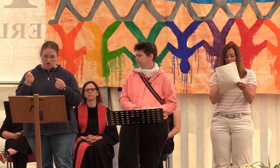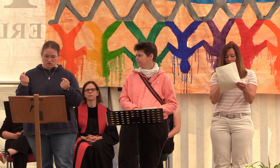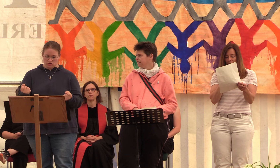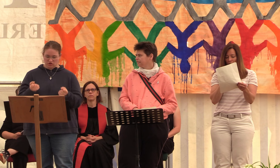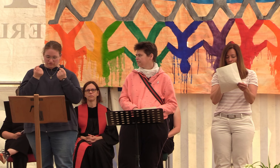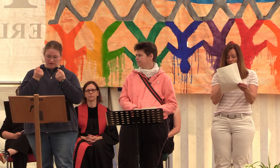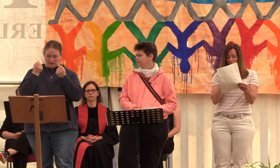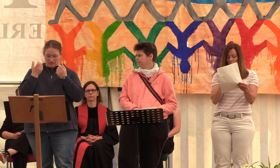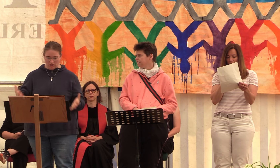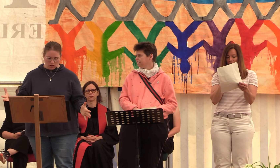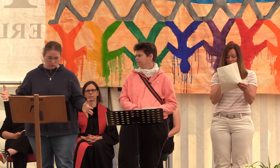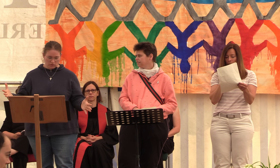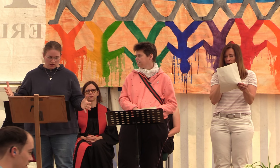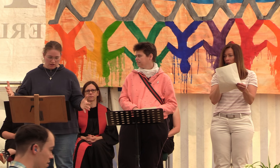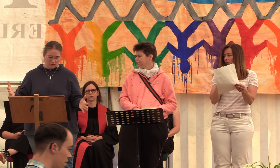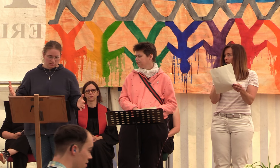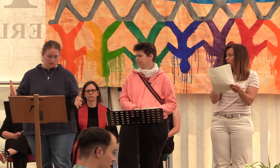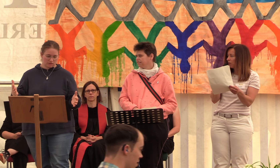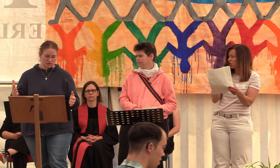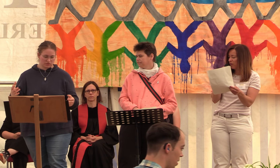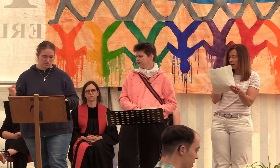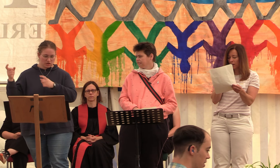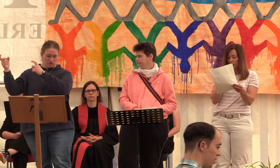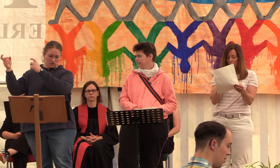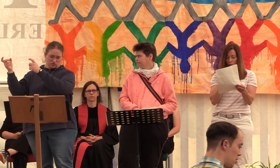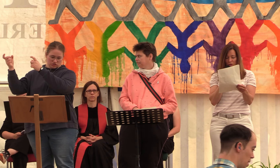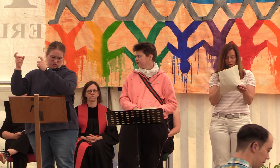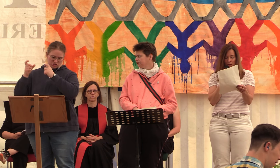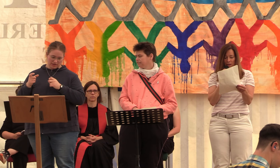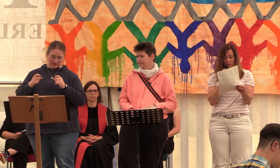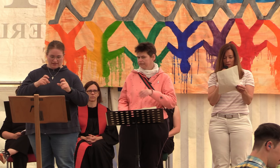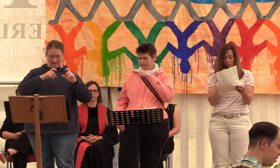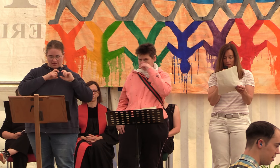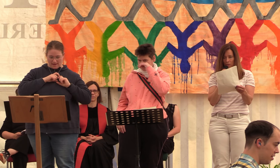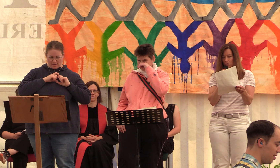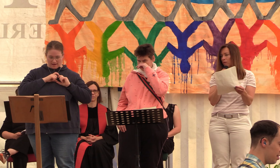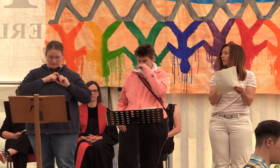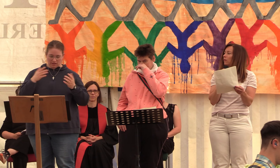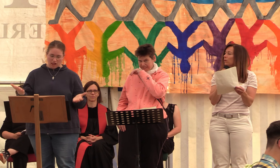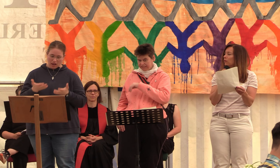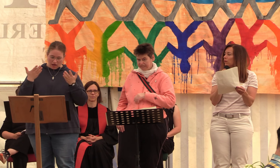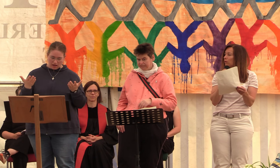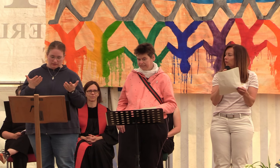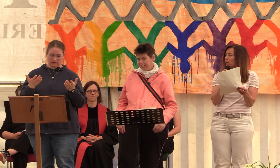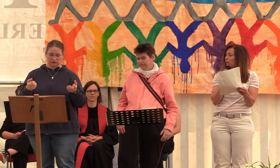Gib ihnen Kraft zu vergeben und das Schwere loszulassen.